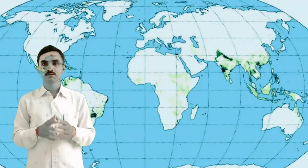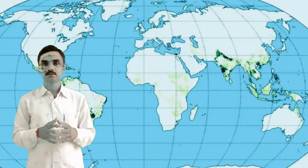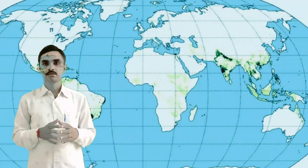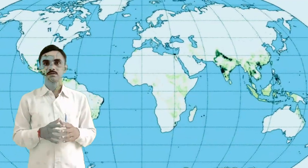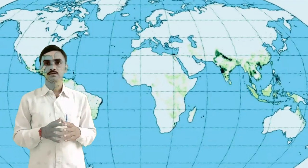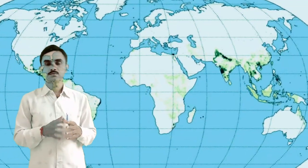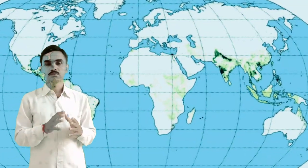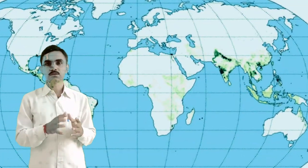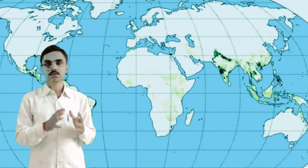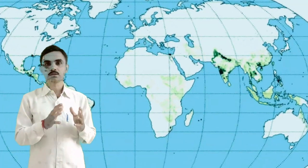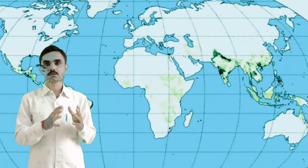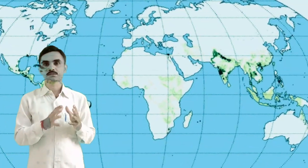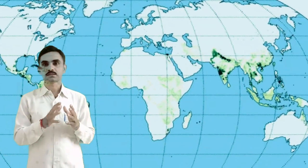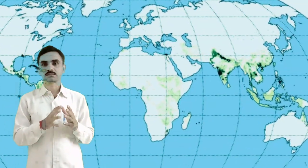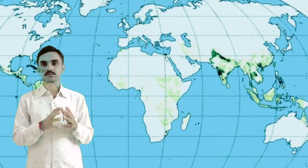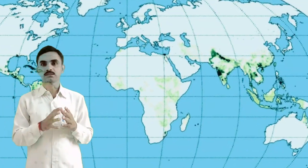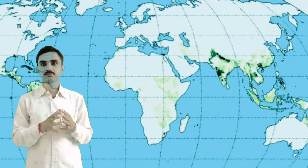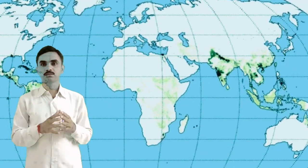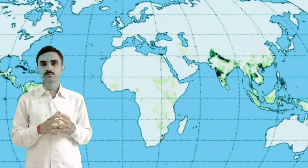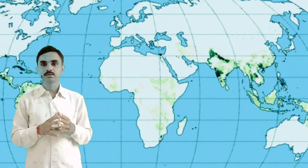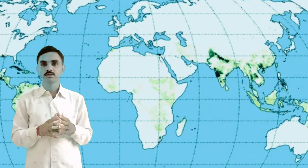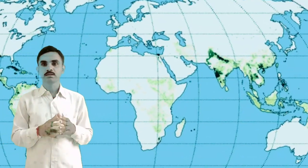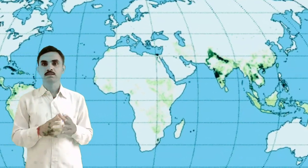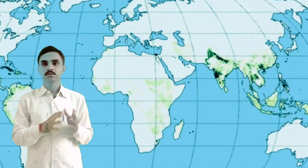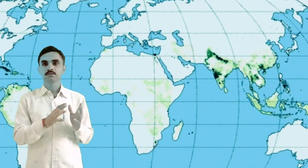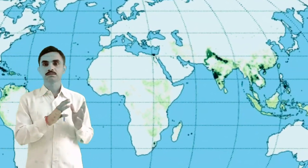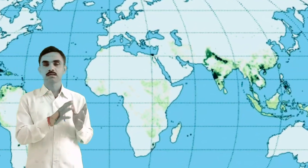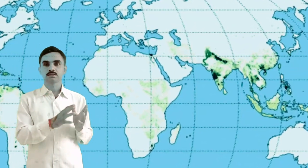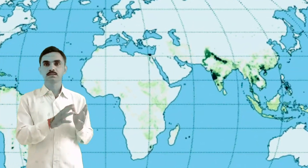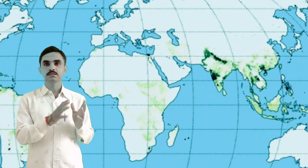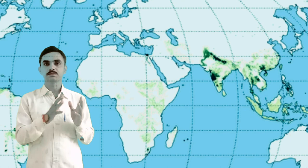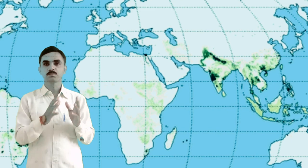8.4 ઉત્તર અક્ષાંશથી શરૂ કરી